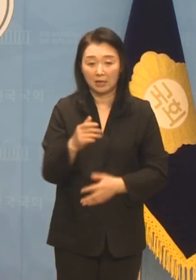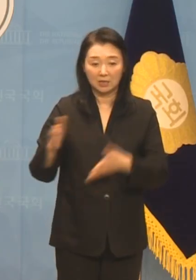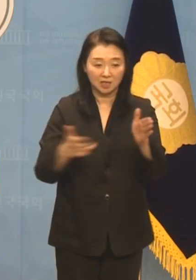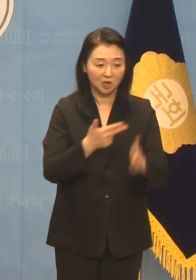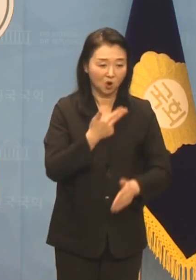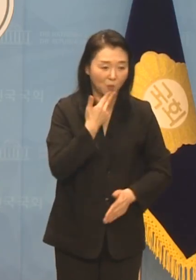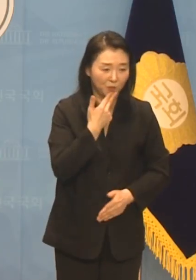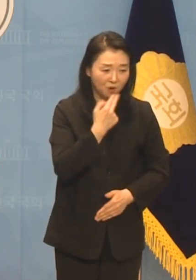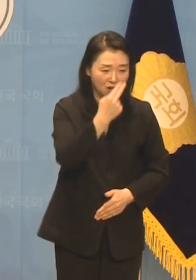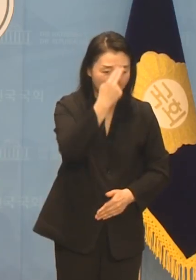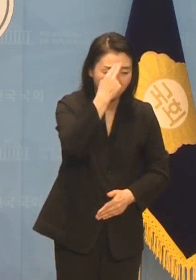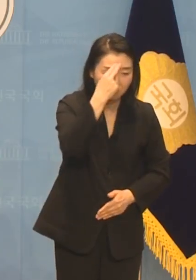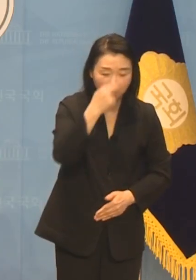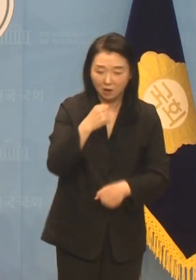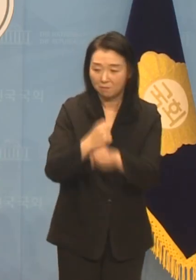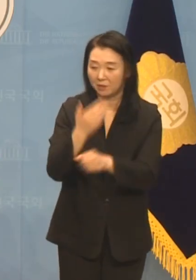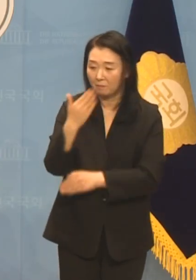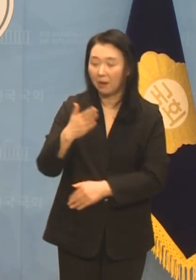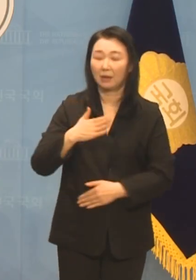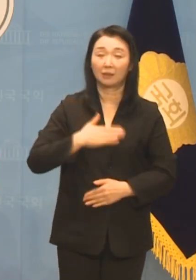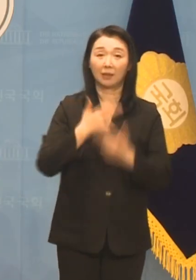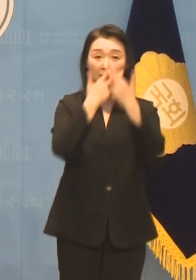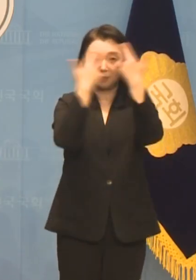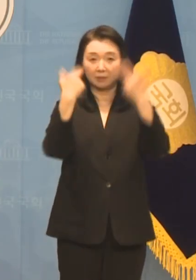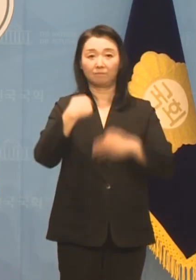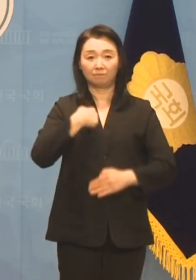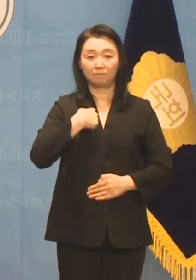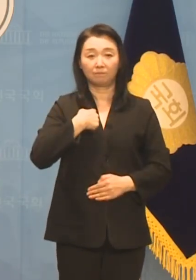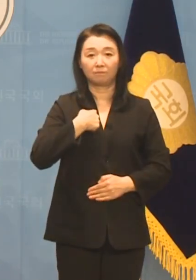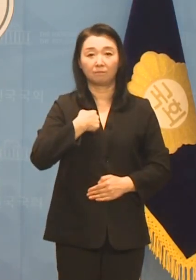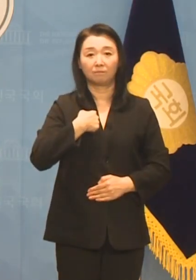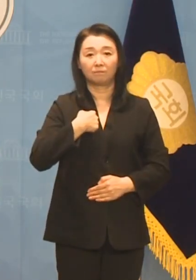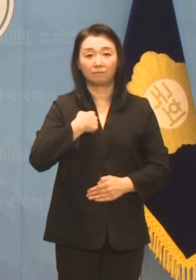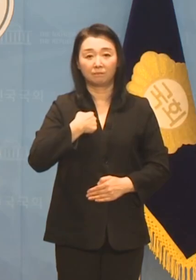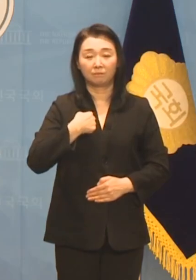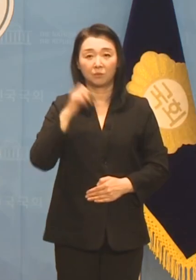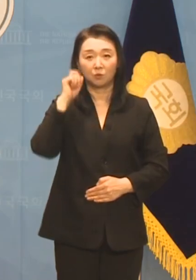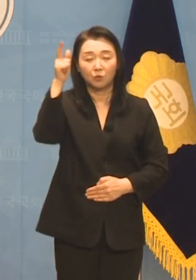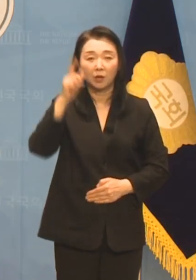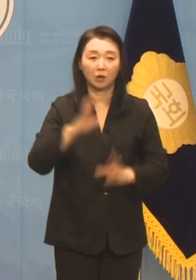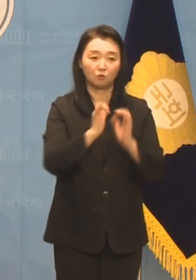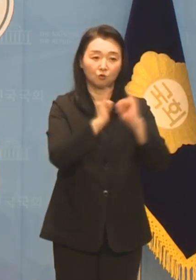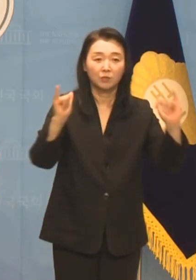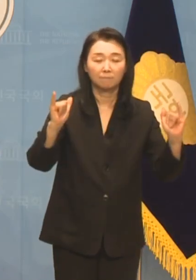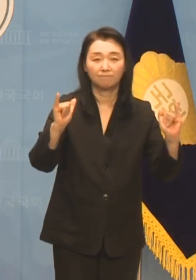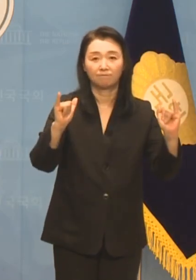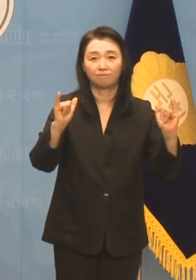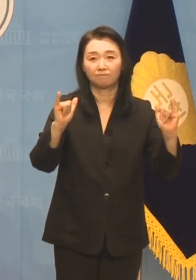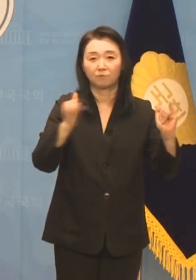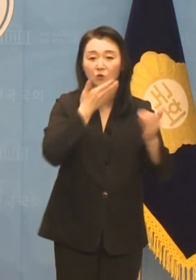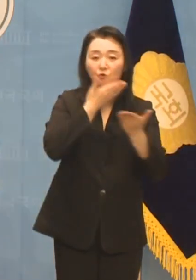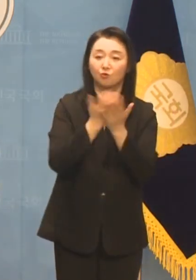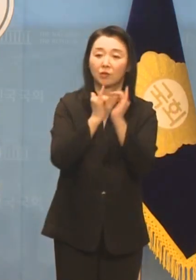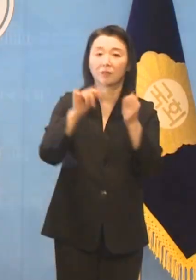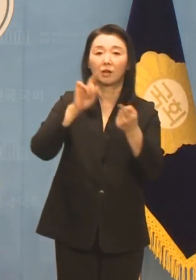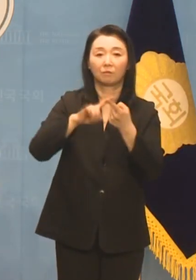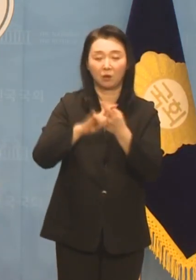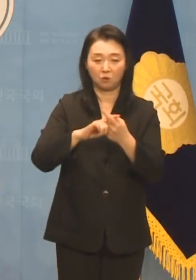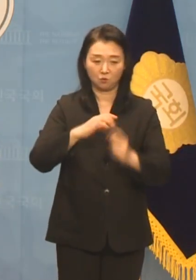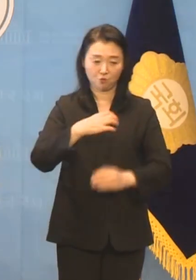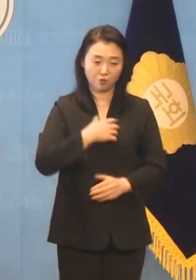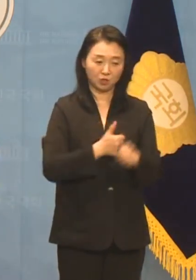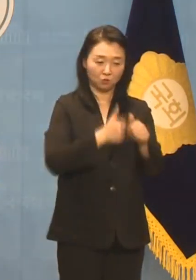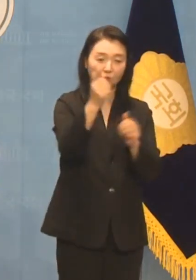만들어 왔던 저 이재명이 위대한 국민의 훌륭한 도구로서 위기